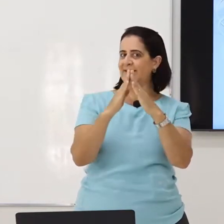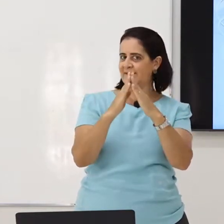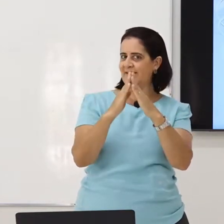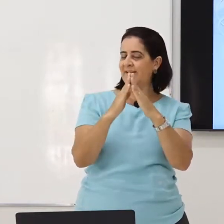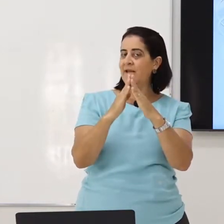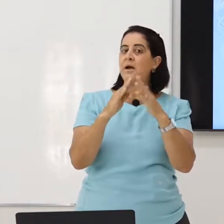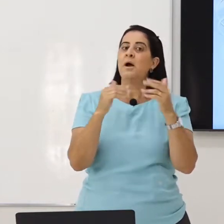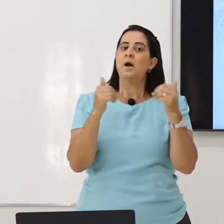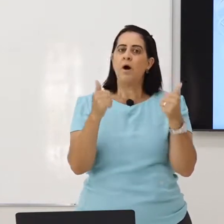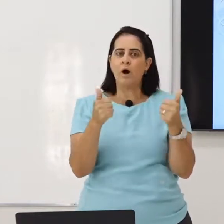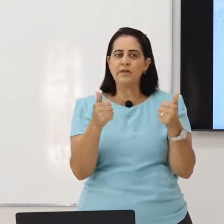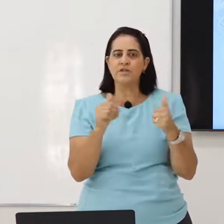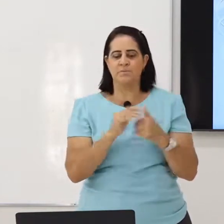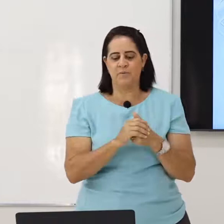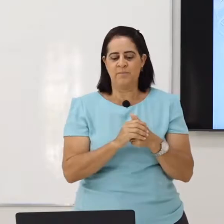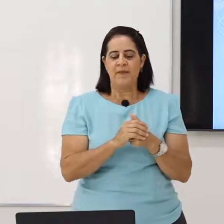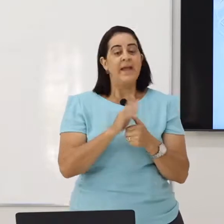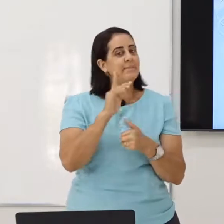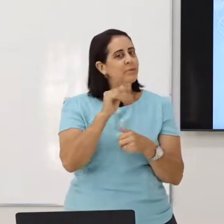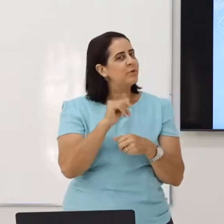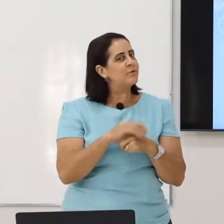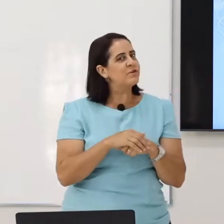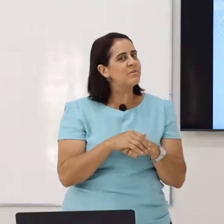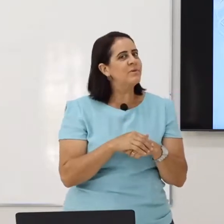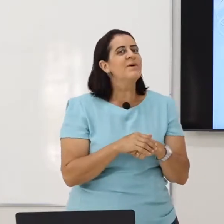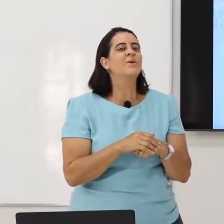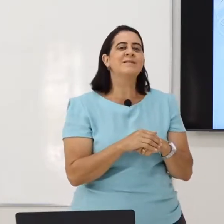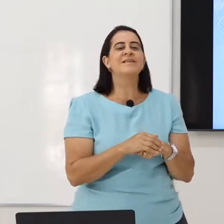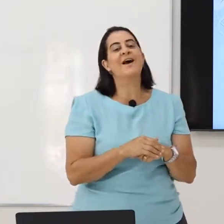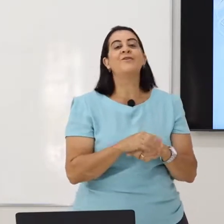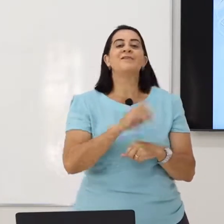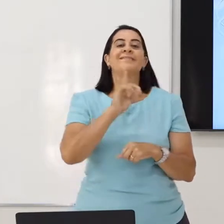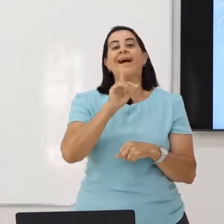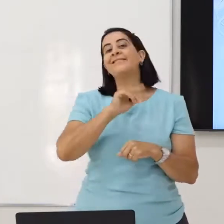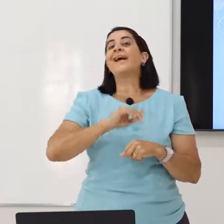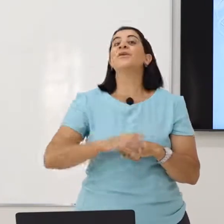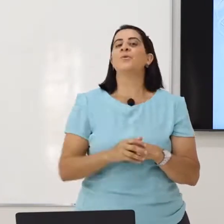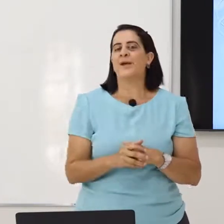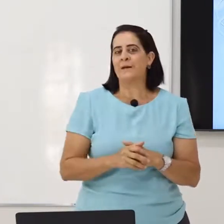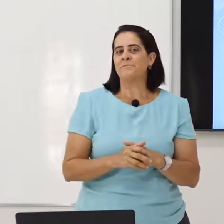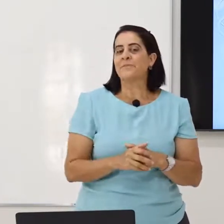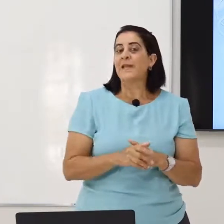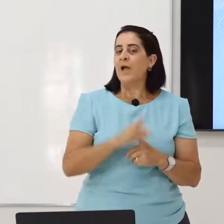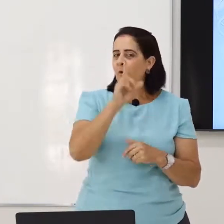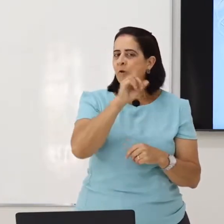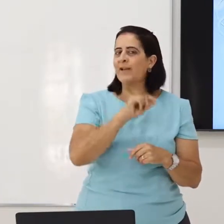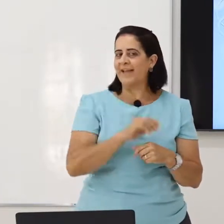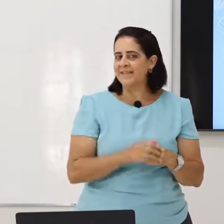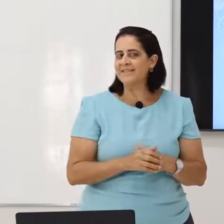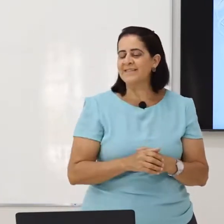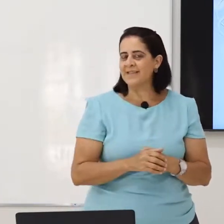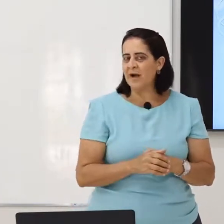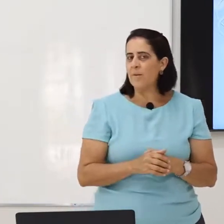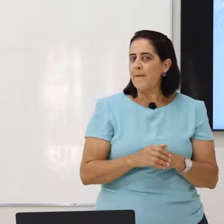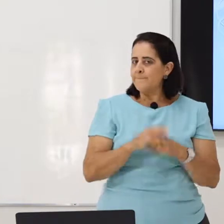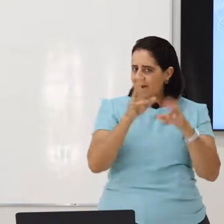casa. Ótimo! E por último, o sinal de tartaruga. Eu coloquei esse sinal para